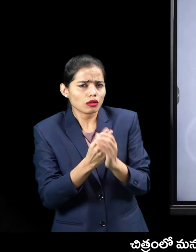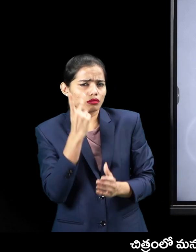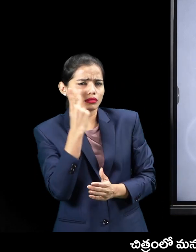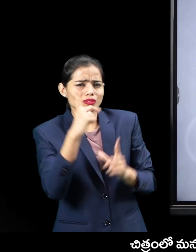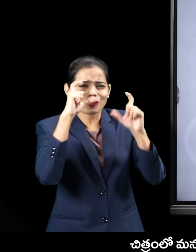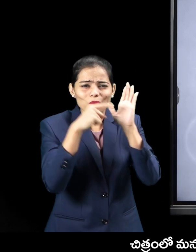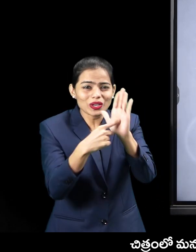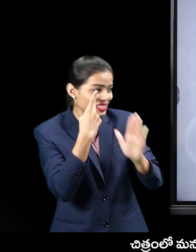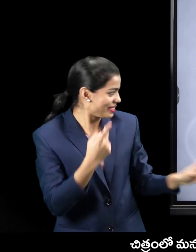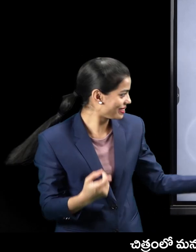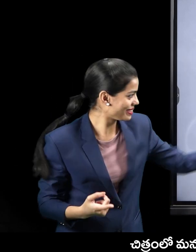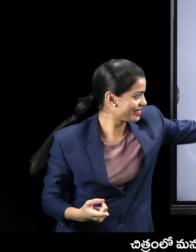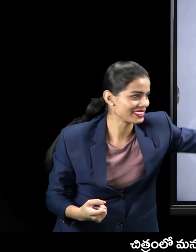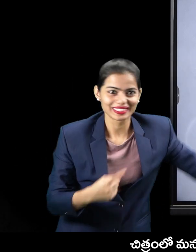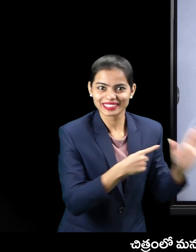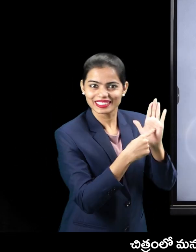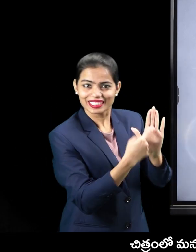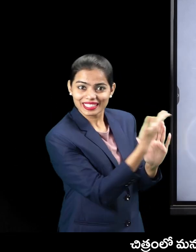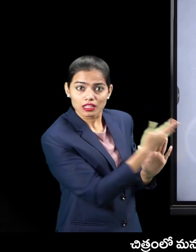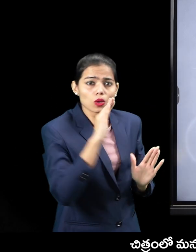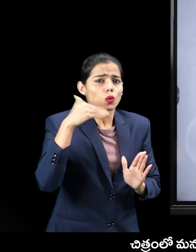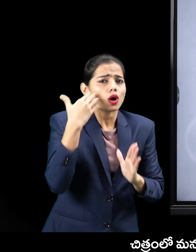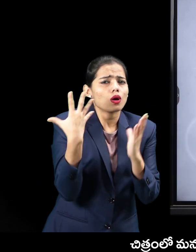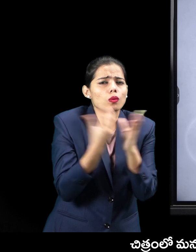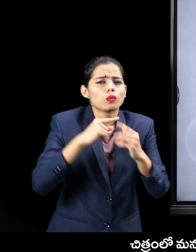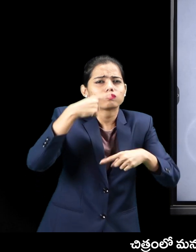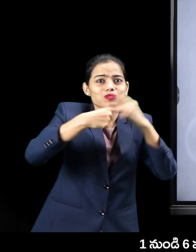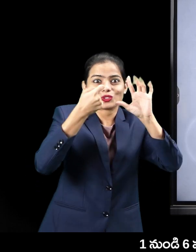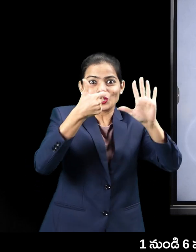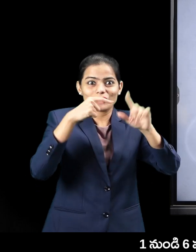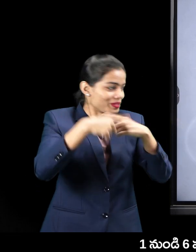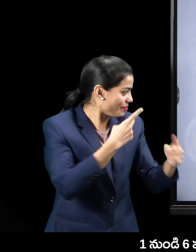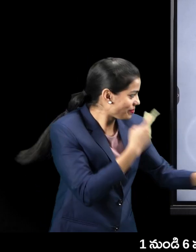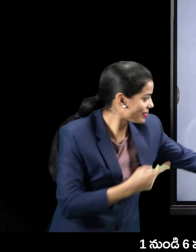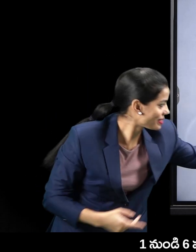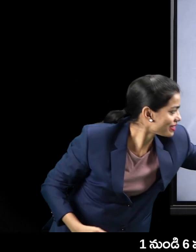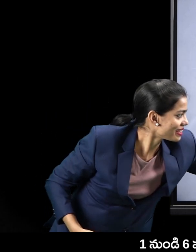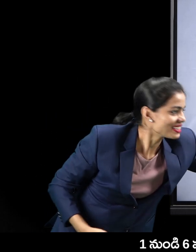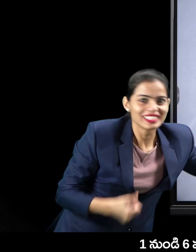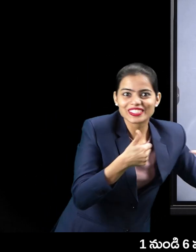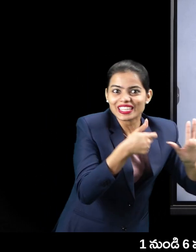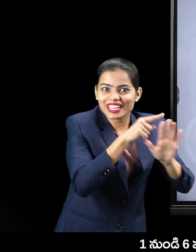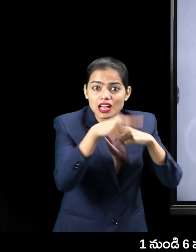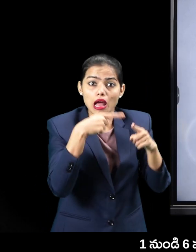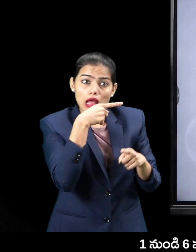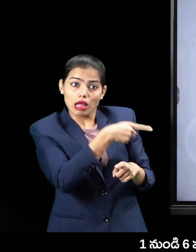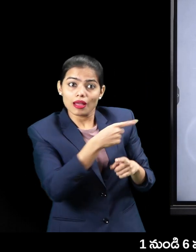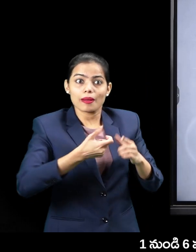చిత్రంలో మనం చూస్తున్నట్లుగా మనం 6 ఫేసెస్ డైస్ని రోల్ చేసినప్పుడు 1 నుంచి 6 వరకు ఉన్న ప్రతి